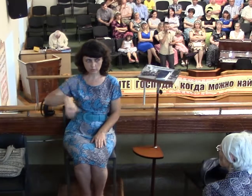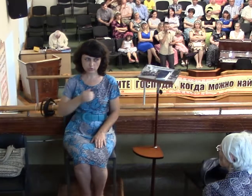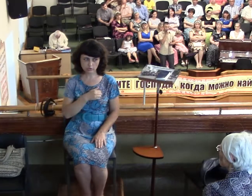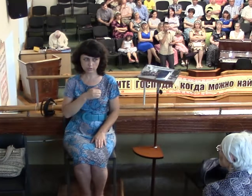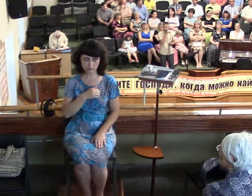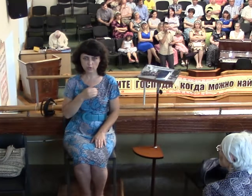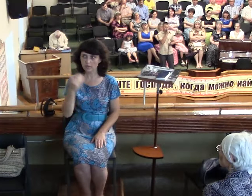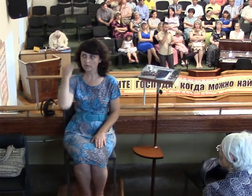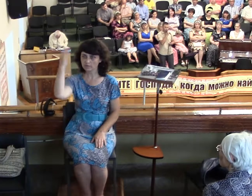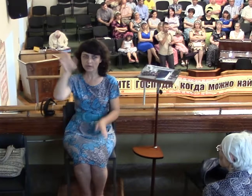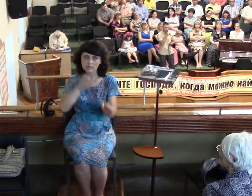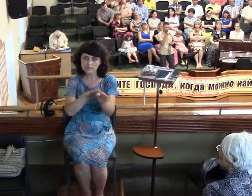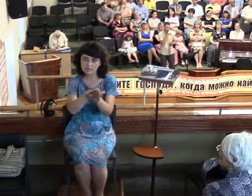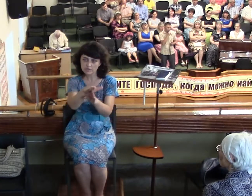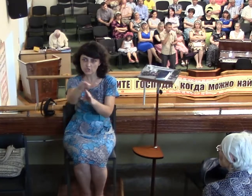Нас небо зовет,